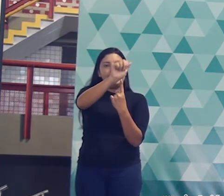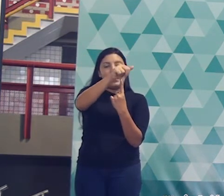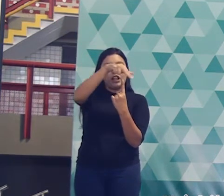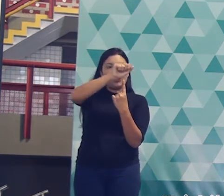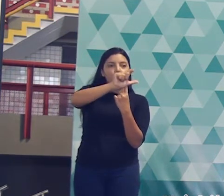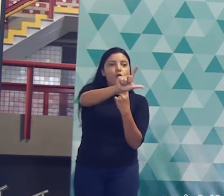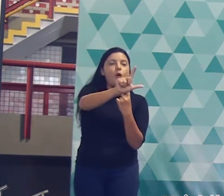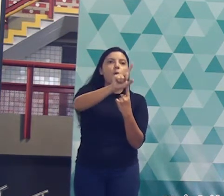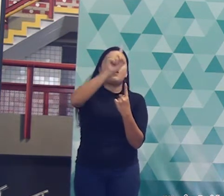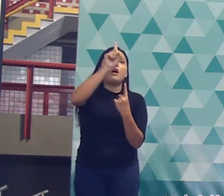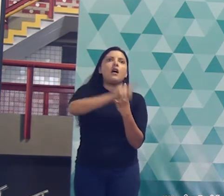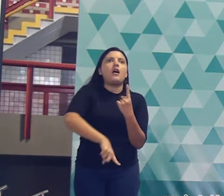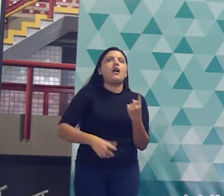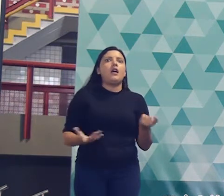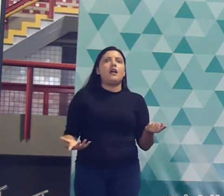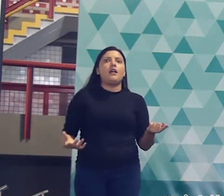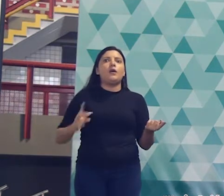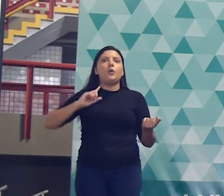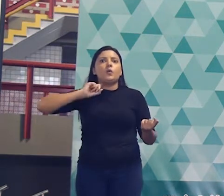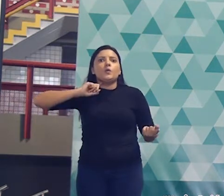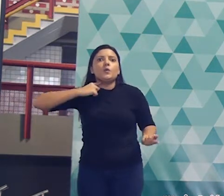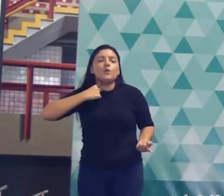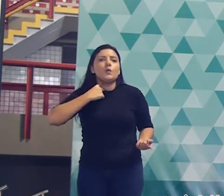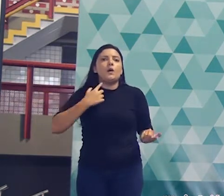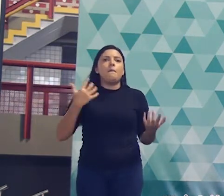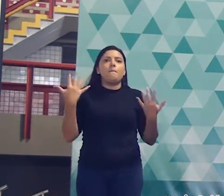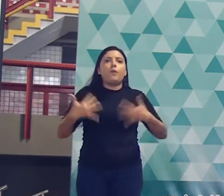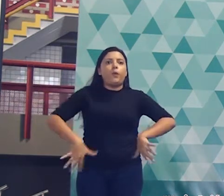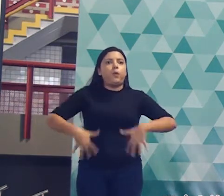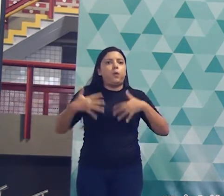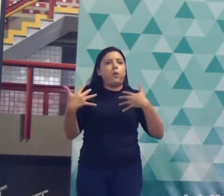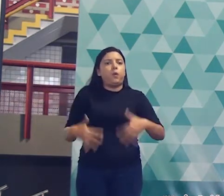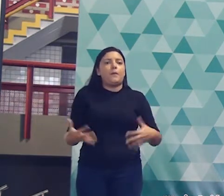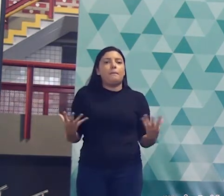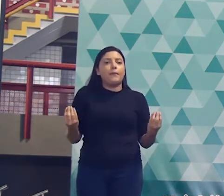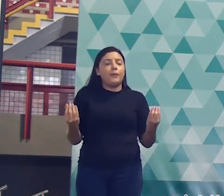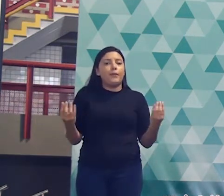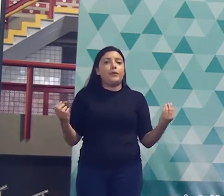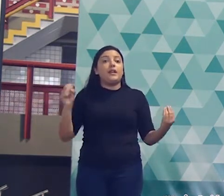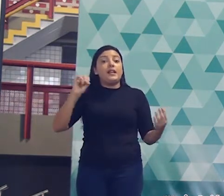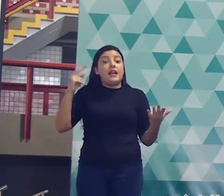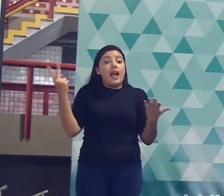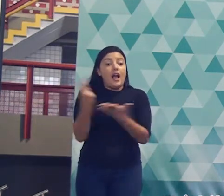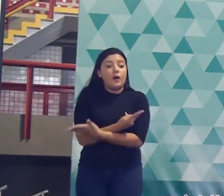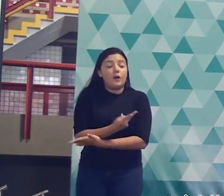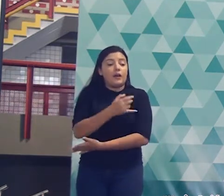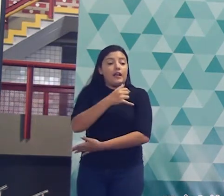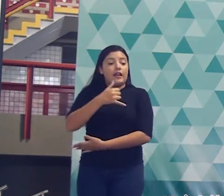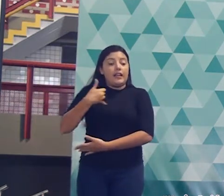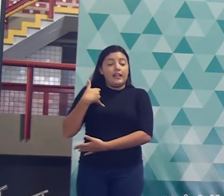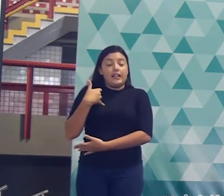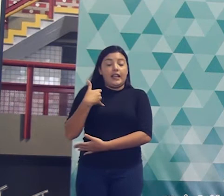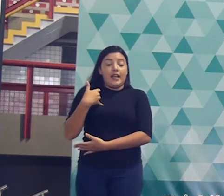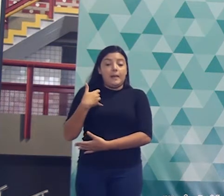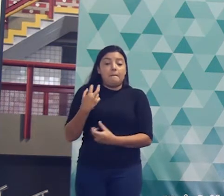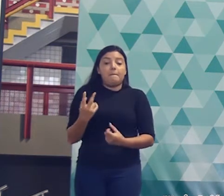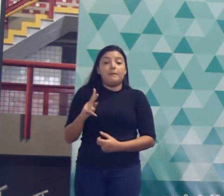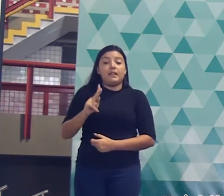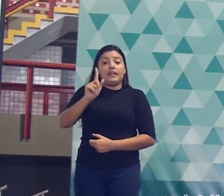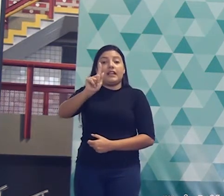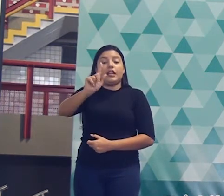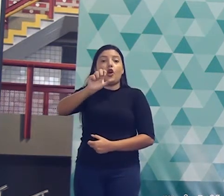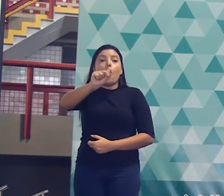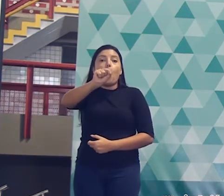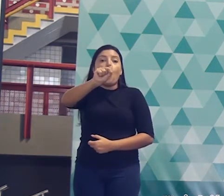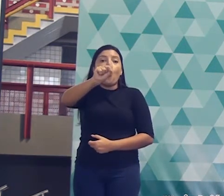metanol, ele é altamente tóxico, mas é muito tóxico. E se uma pessoa de até 80 quilos